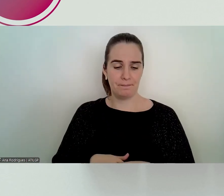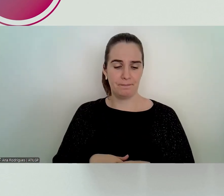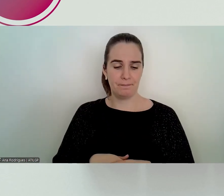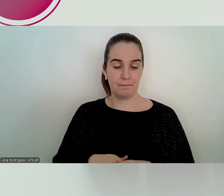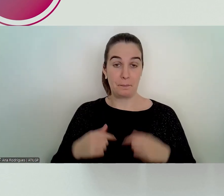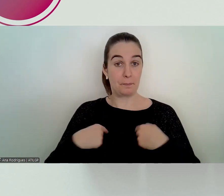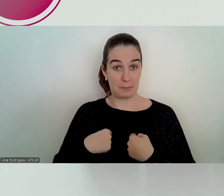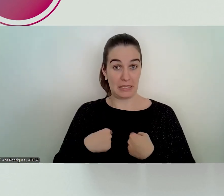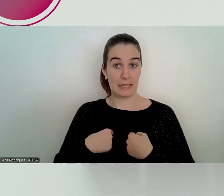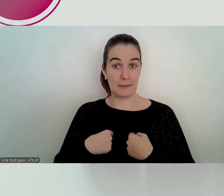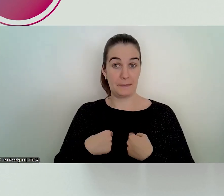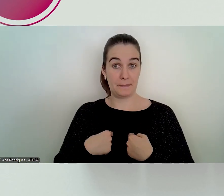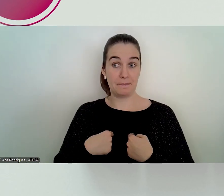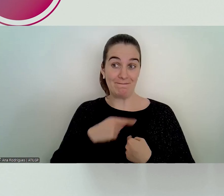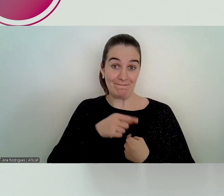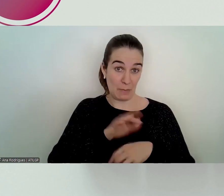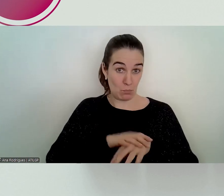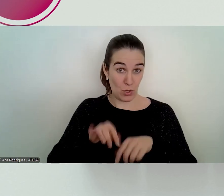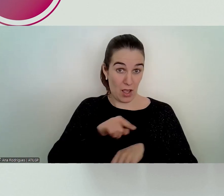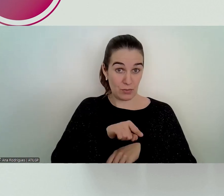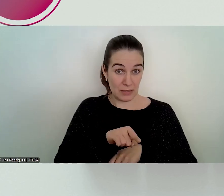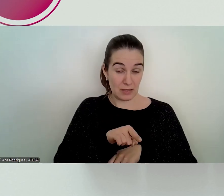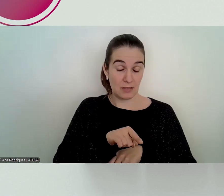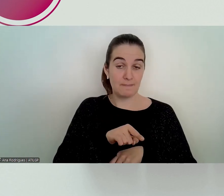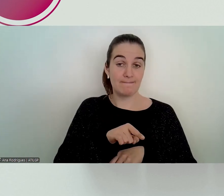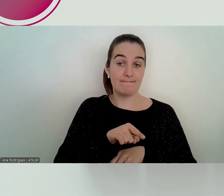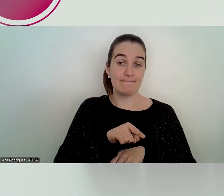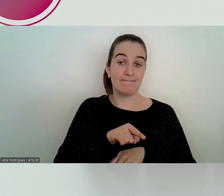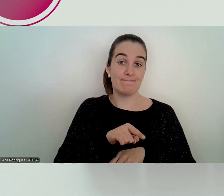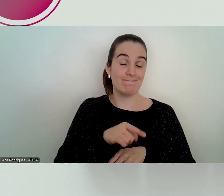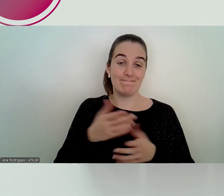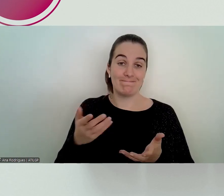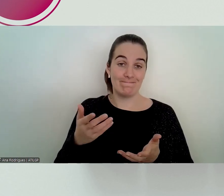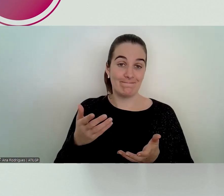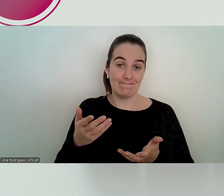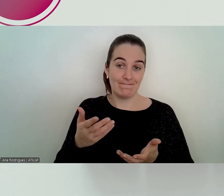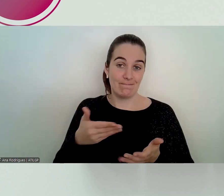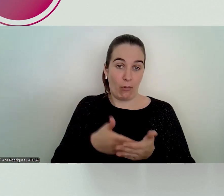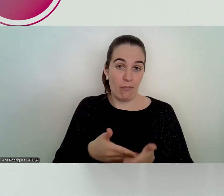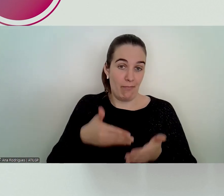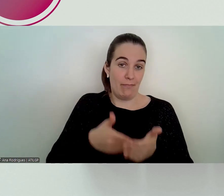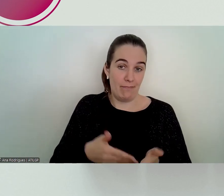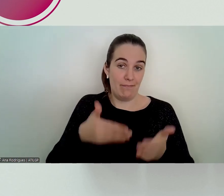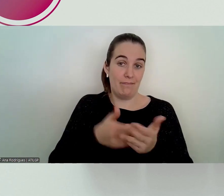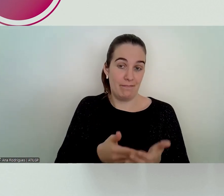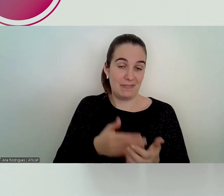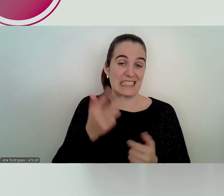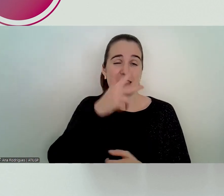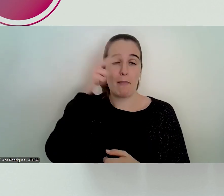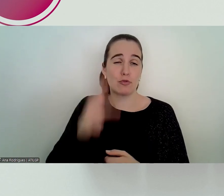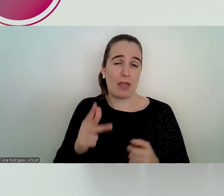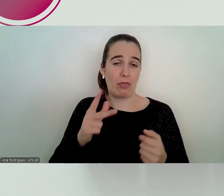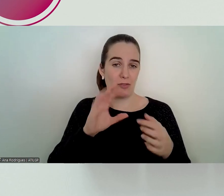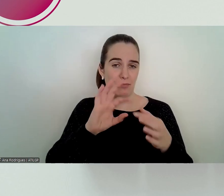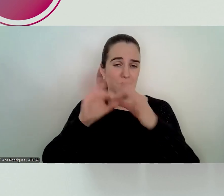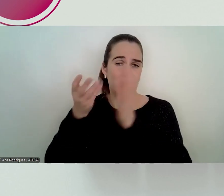Para mim, é uma das razões pelas quais não temos interoperabilidade a outro nível.